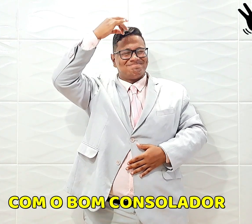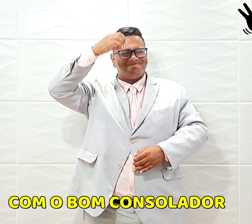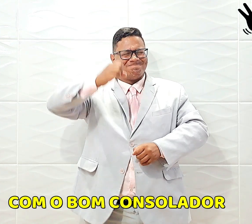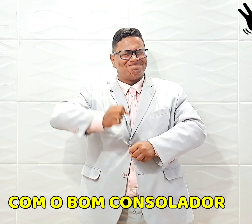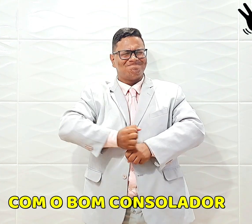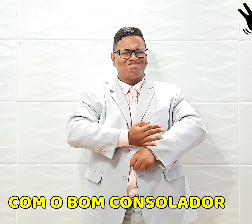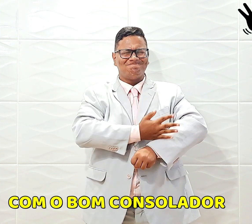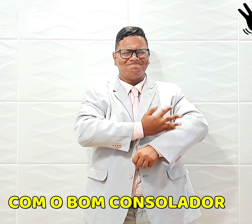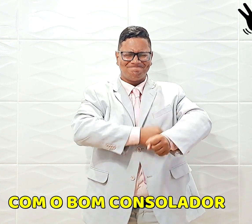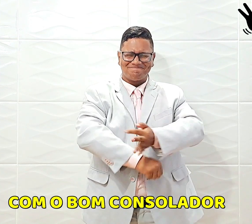Vem,